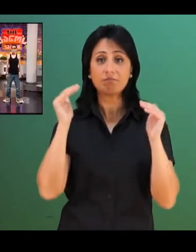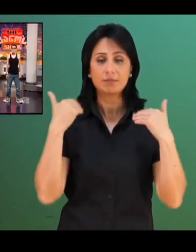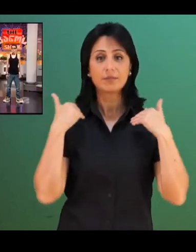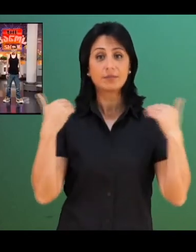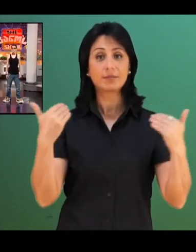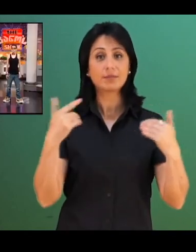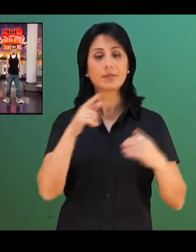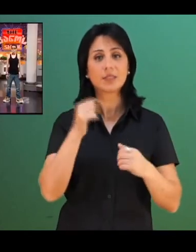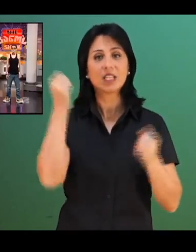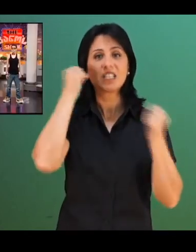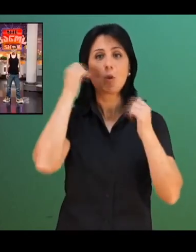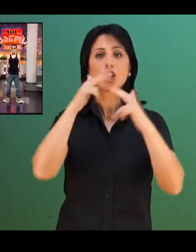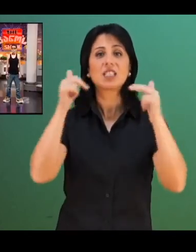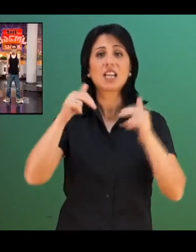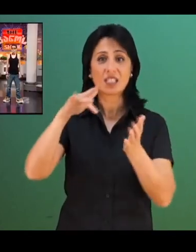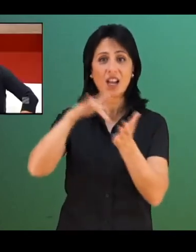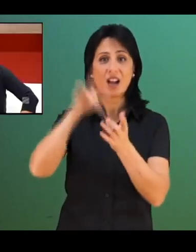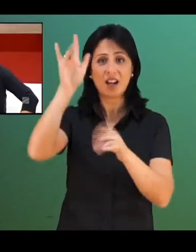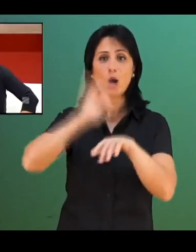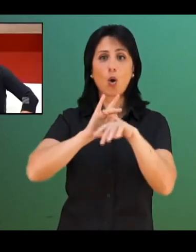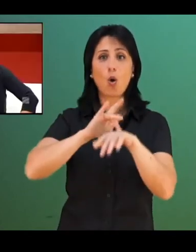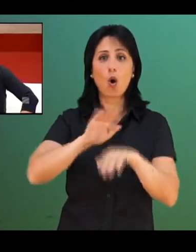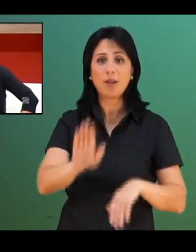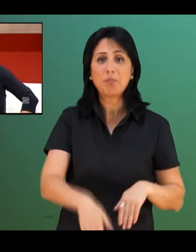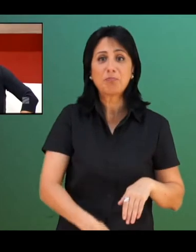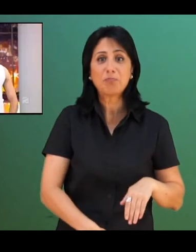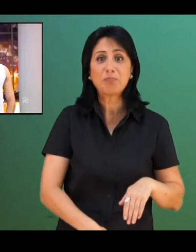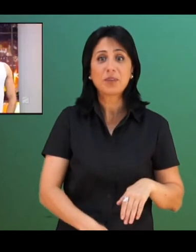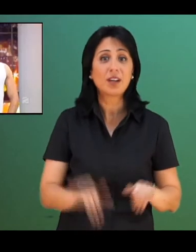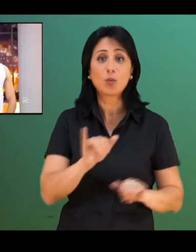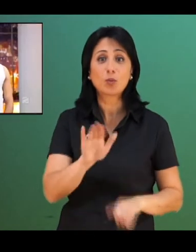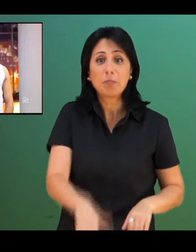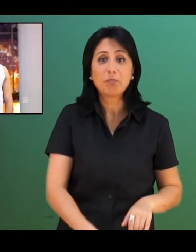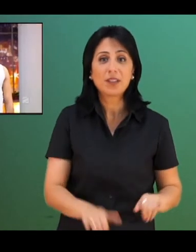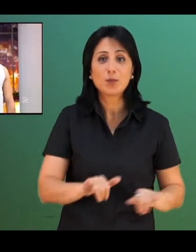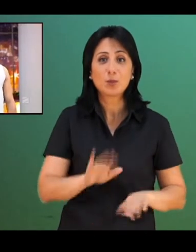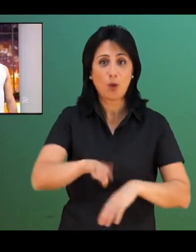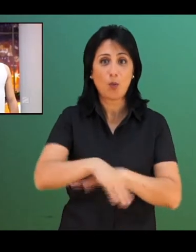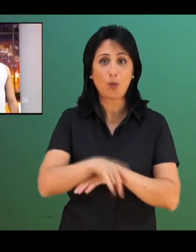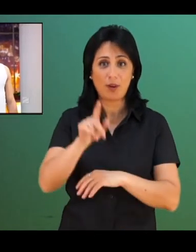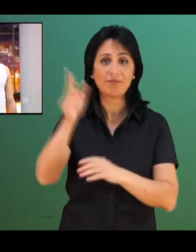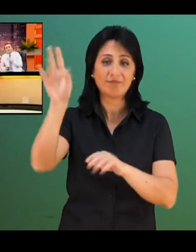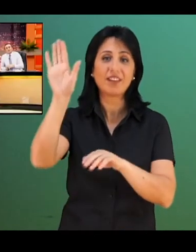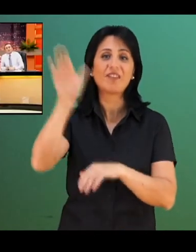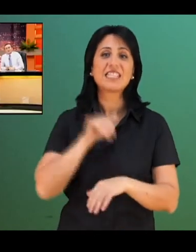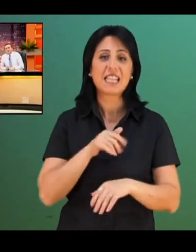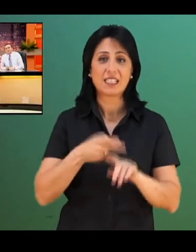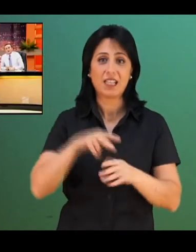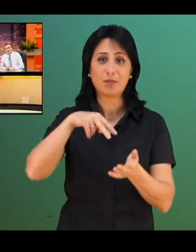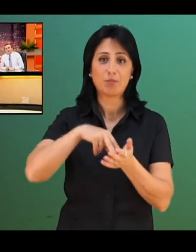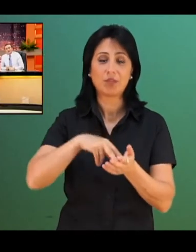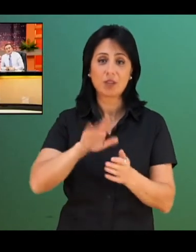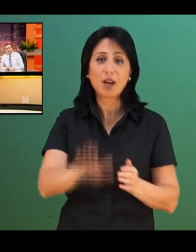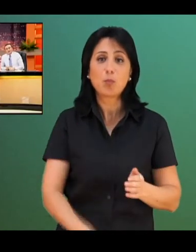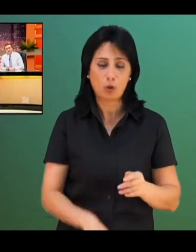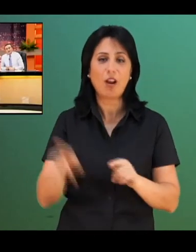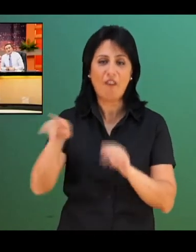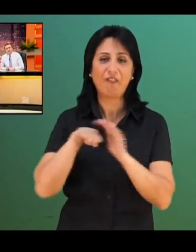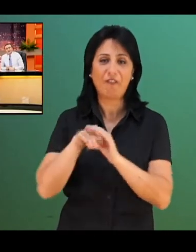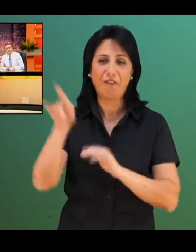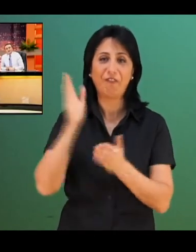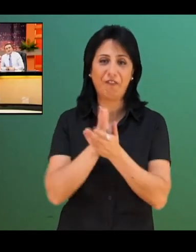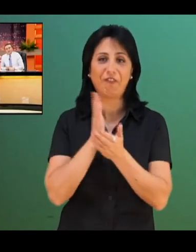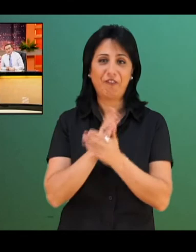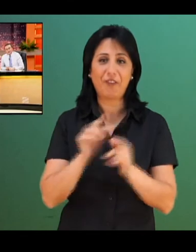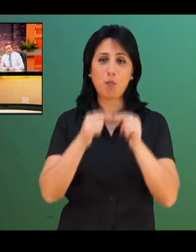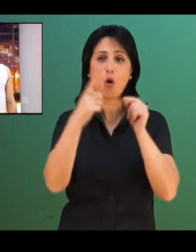ფოთოლი? ფოთოლი აქვს, ფოთოლი შეინახა კულისებში და სხვათაშორის შუა საქს პატარა შოუ პროგრამა.